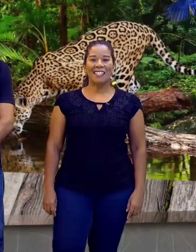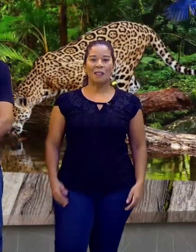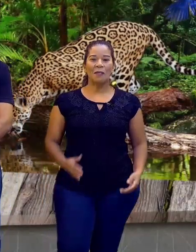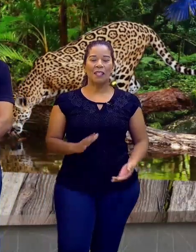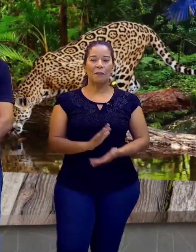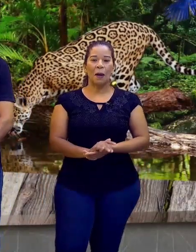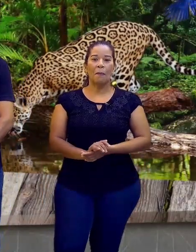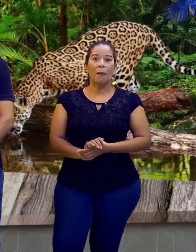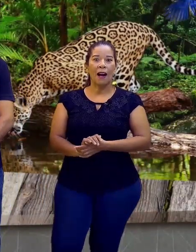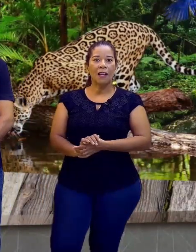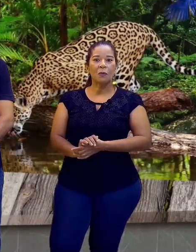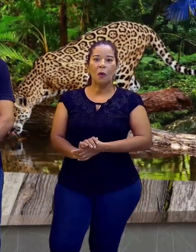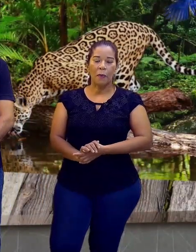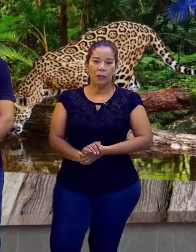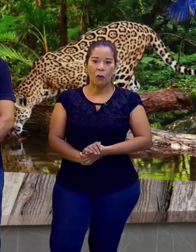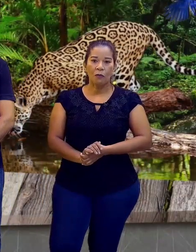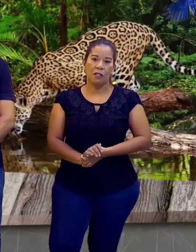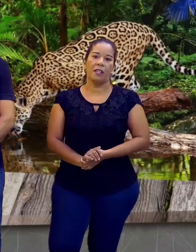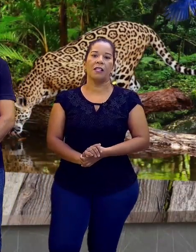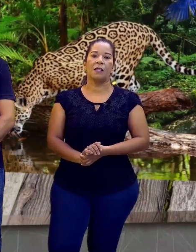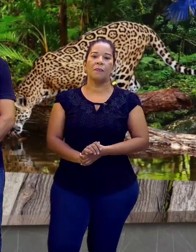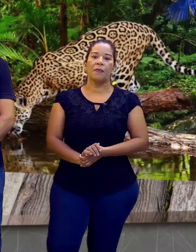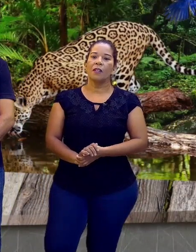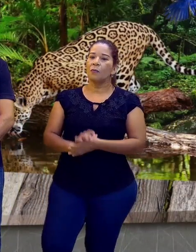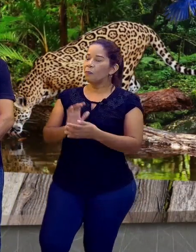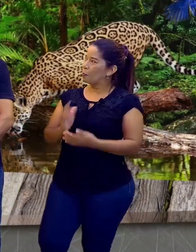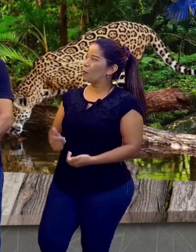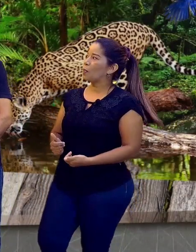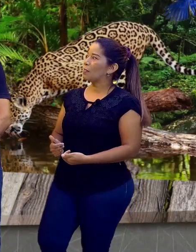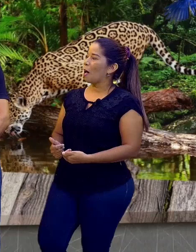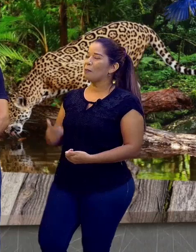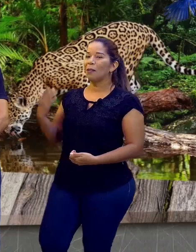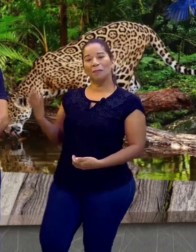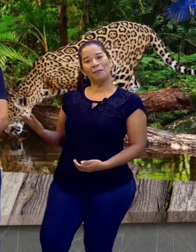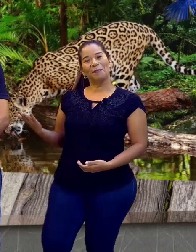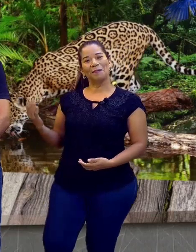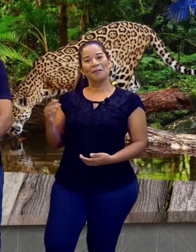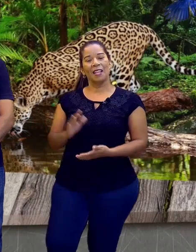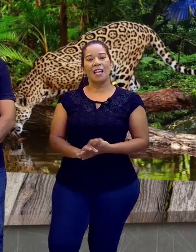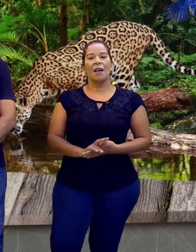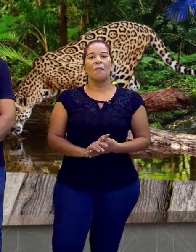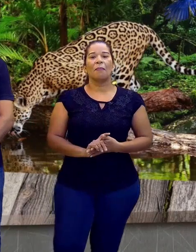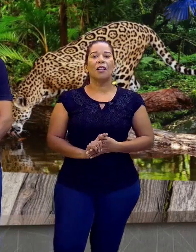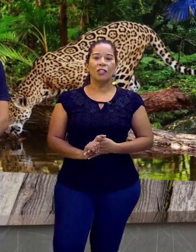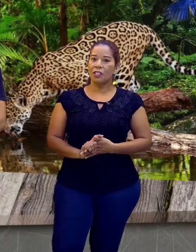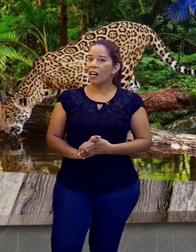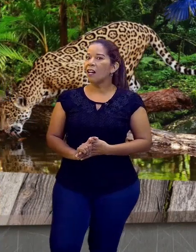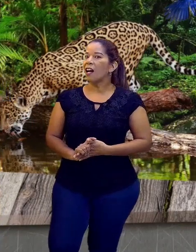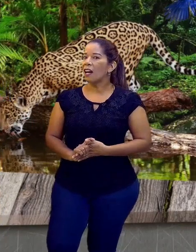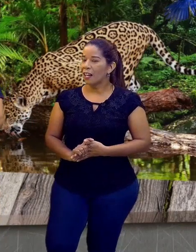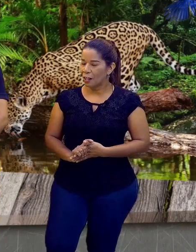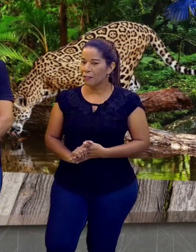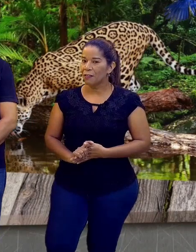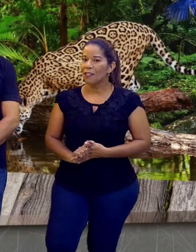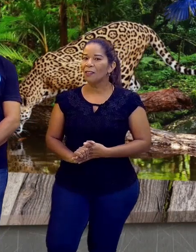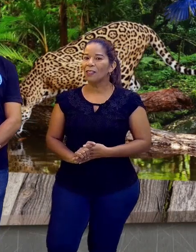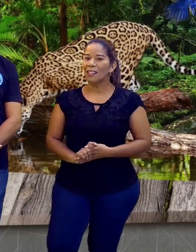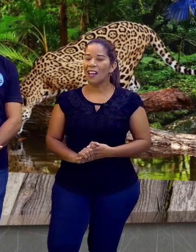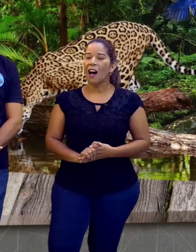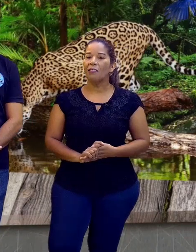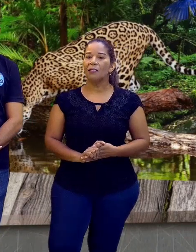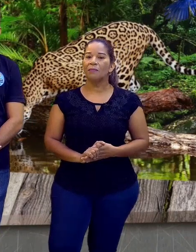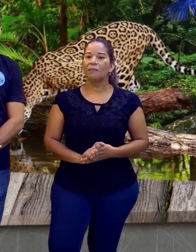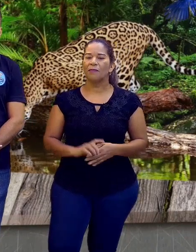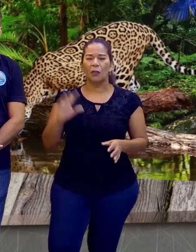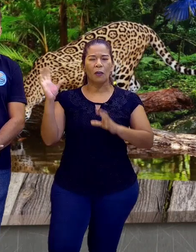Fala, galera! Estamos aqui para mais um momento com vocês. Uou! Professora Tabita. Silvio Santos também. Para a gente dar a revisão da